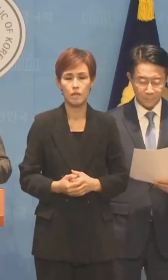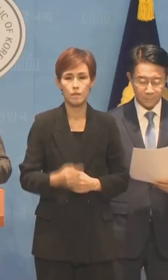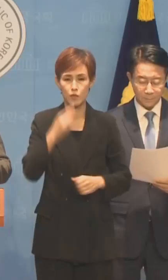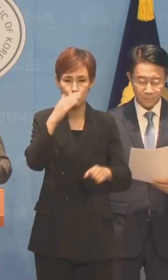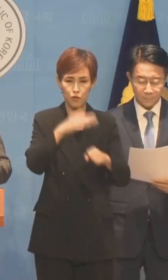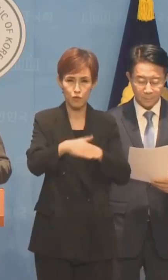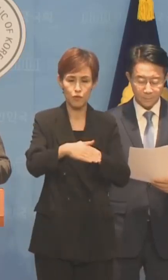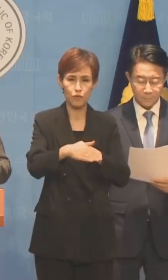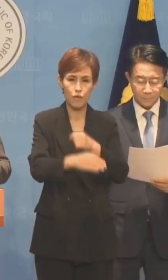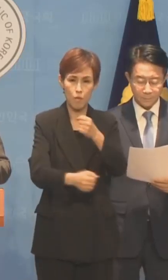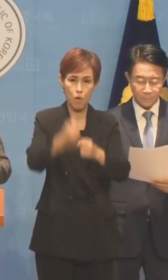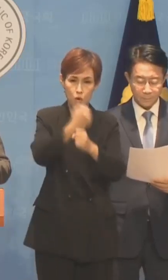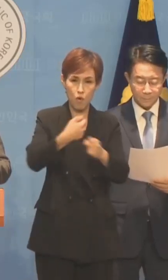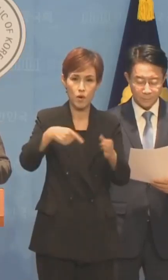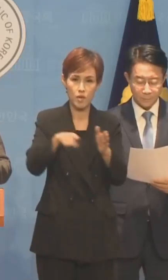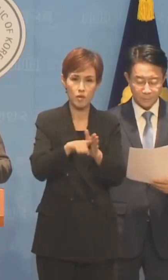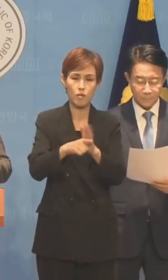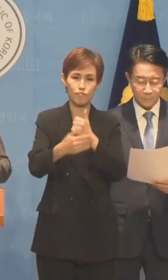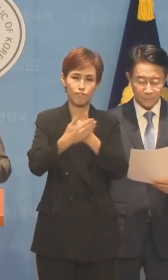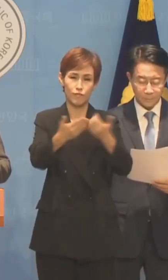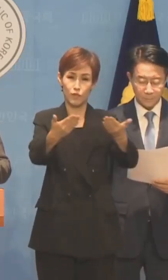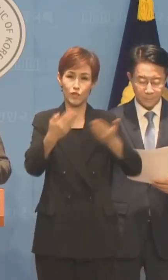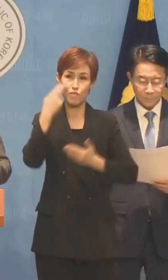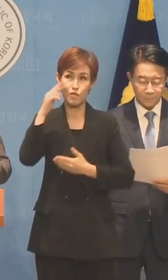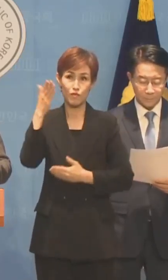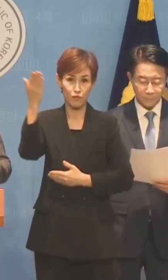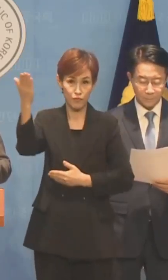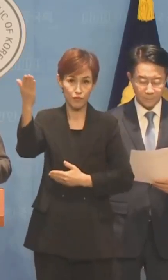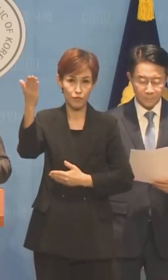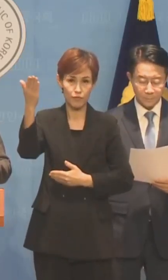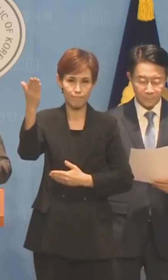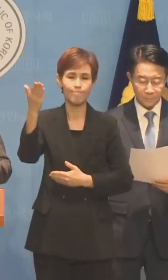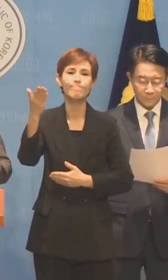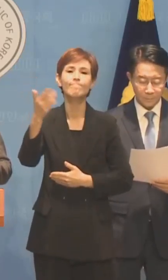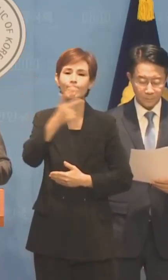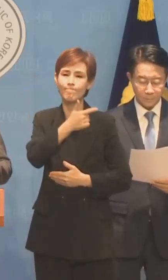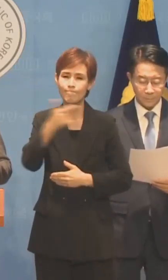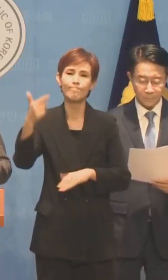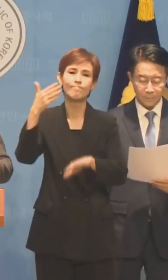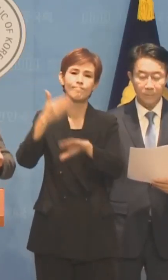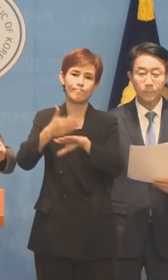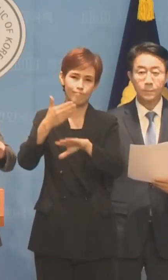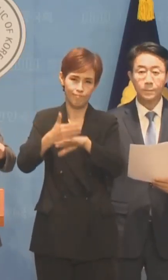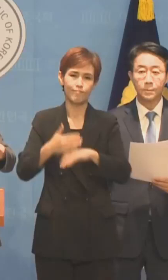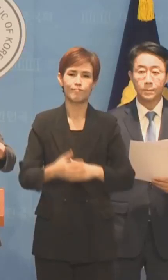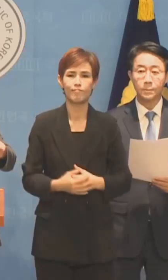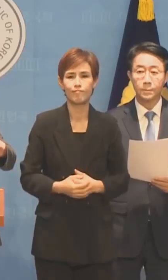회복에 대해 일관되게 지지를 보내준 미국에 대해 대단히 감사를